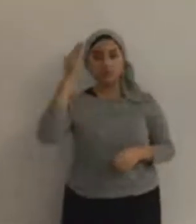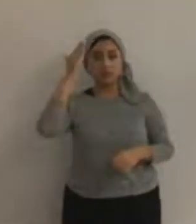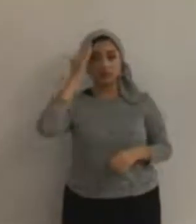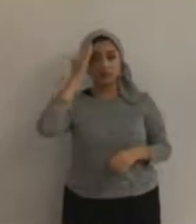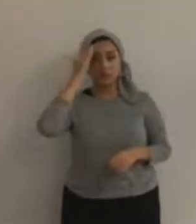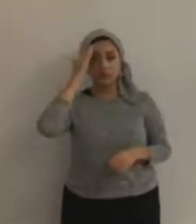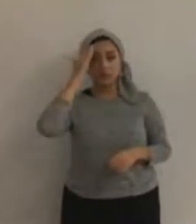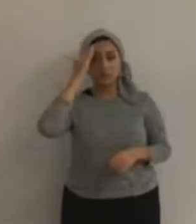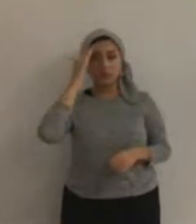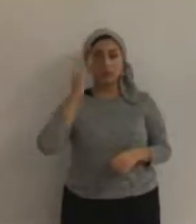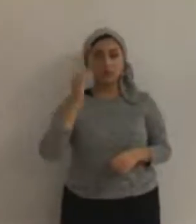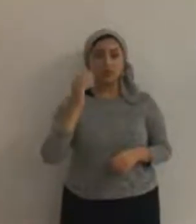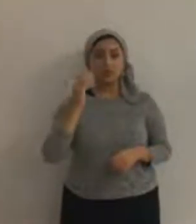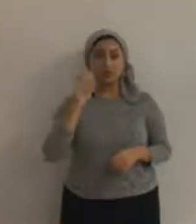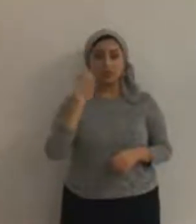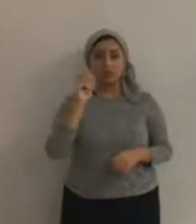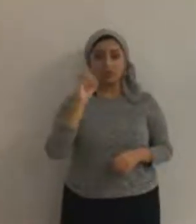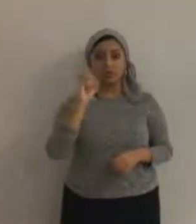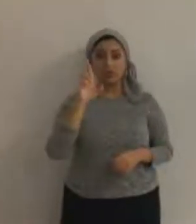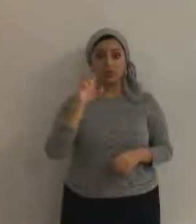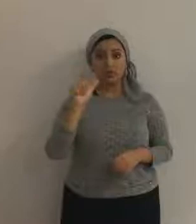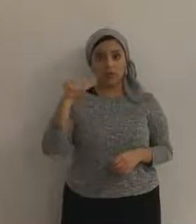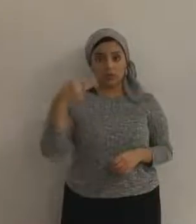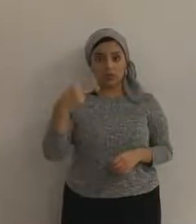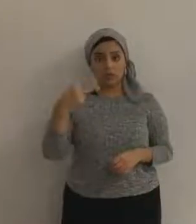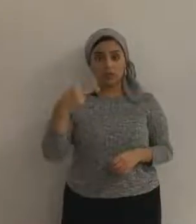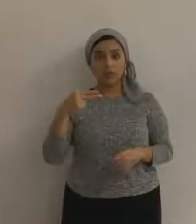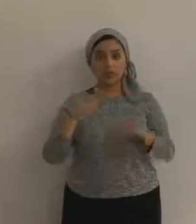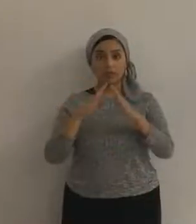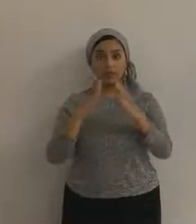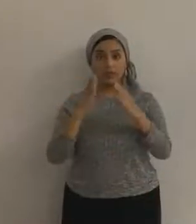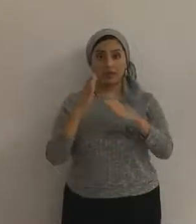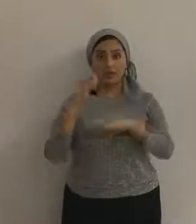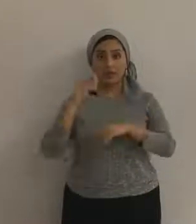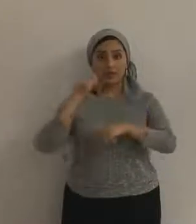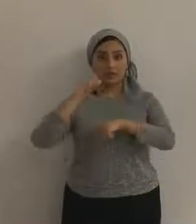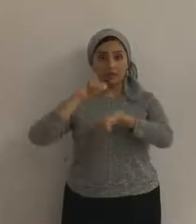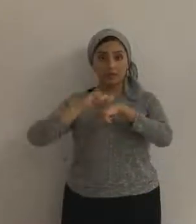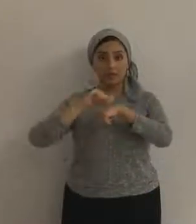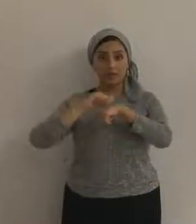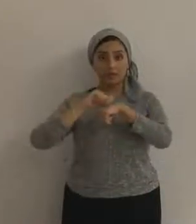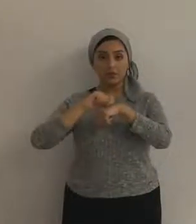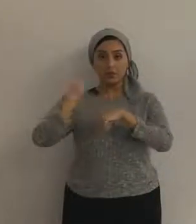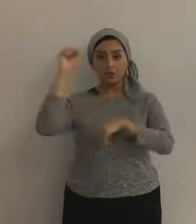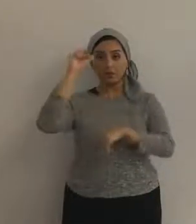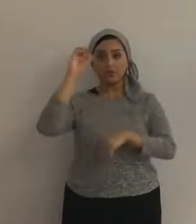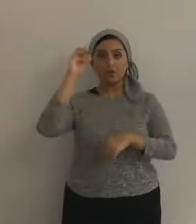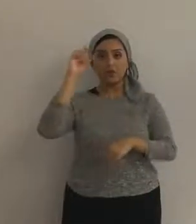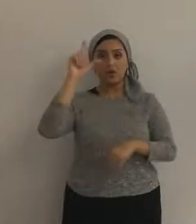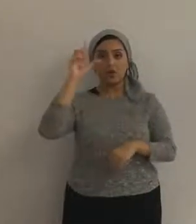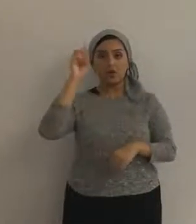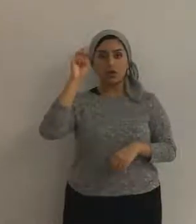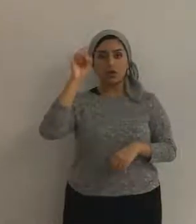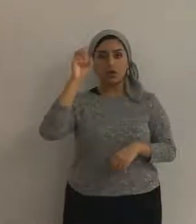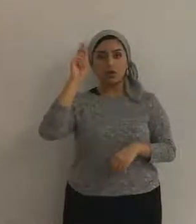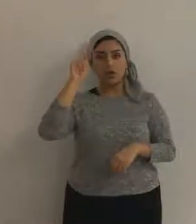por la Torá que el pórtico del templo de Salomón estaba del lado oriente, es decir,